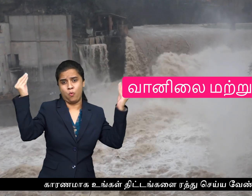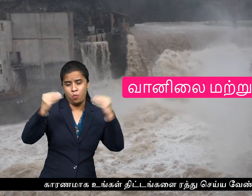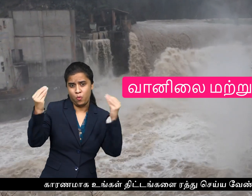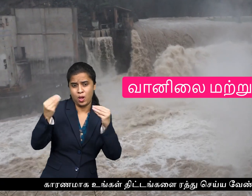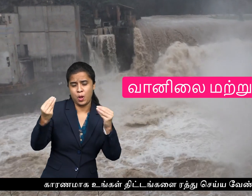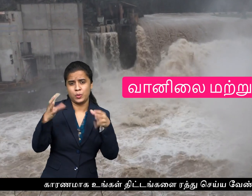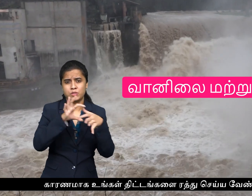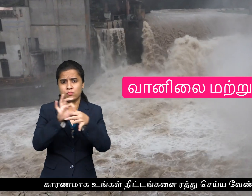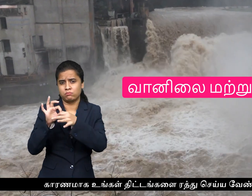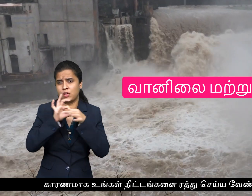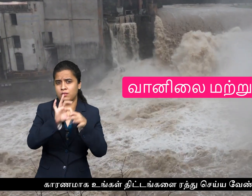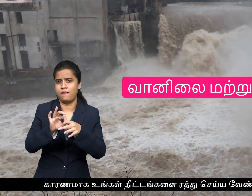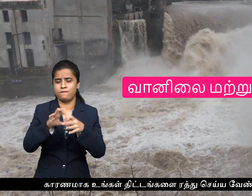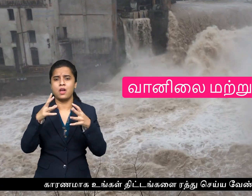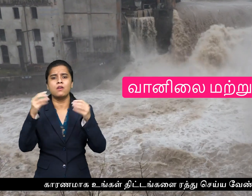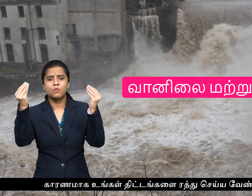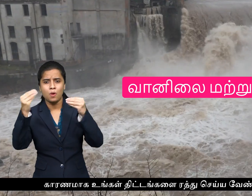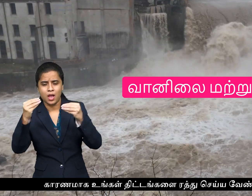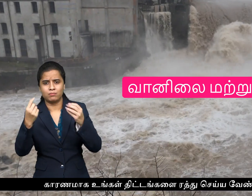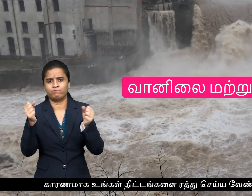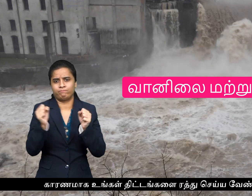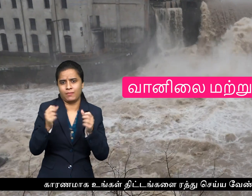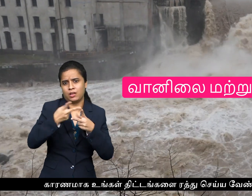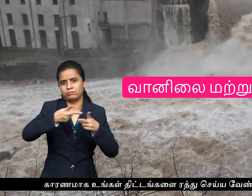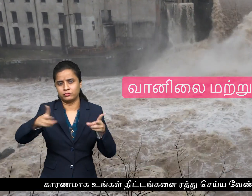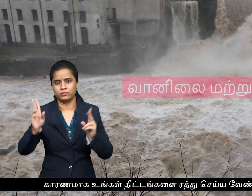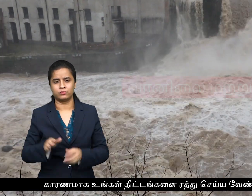உங்கள் திட்டங்களை ரத்து செய்ய வேண்டும்.